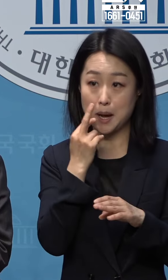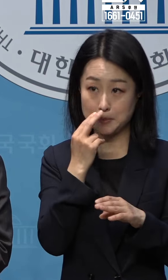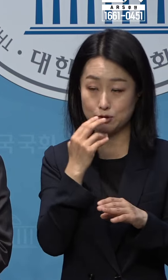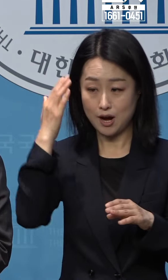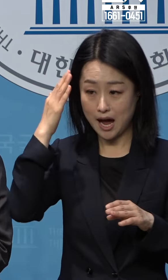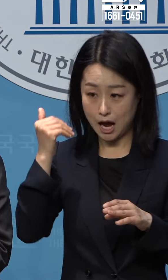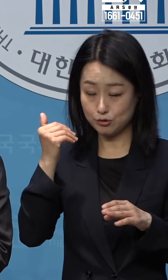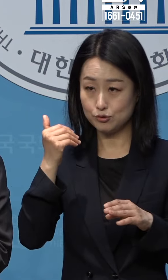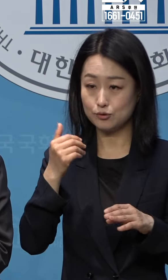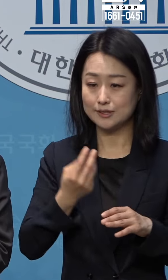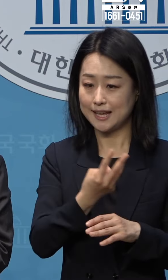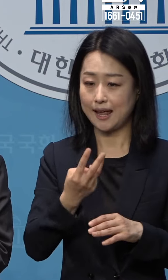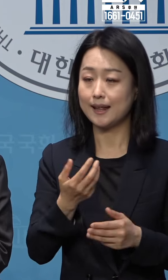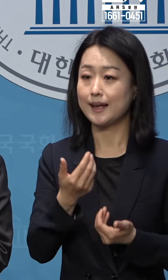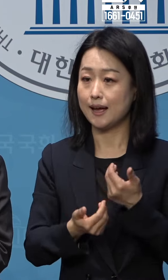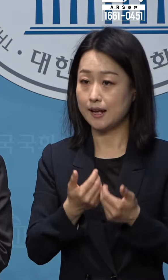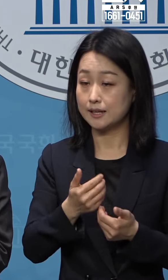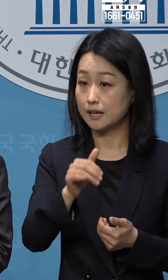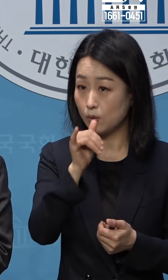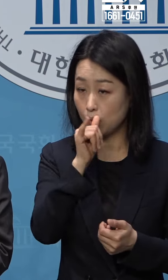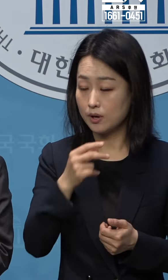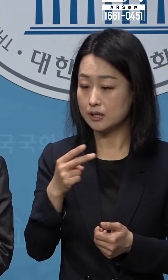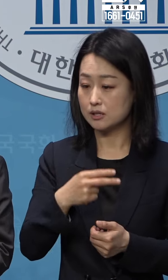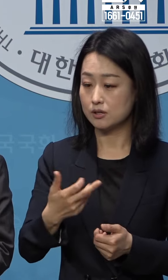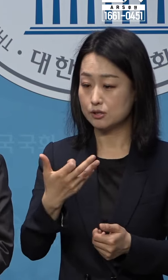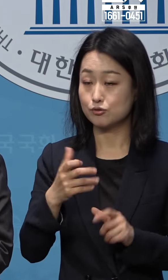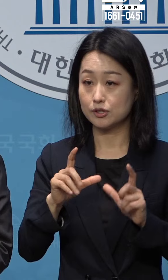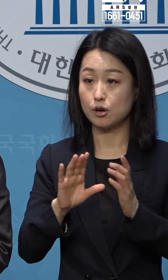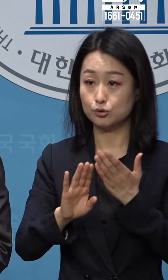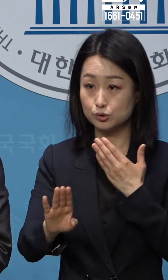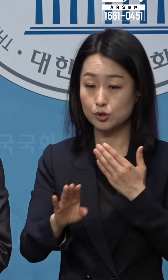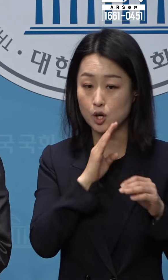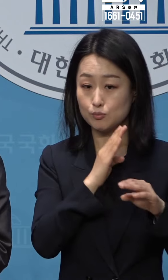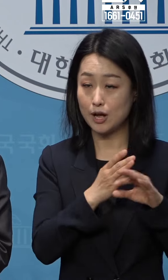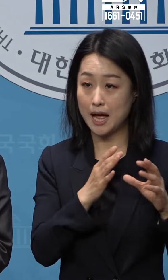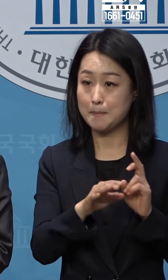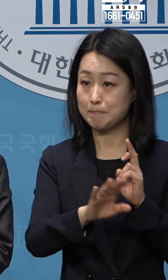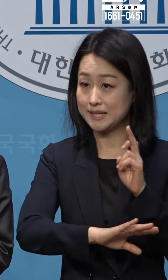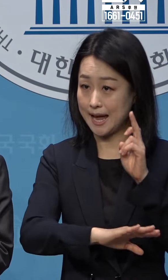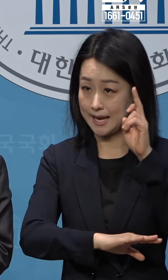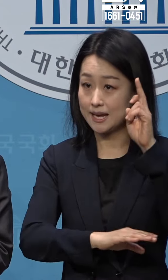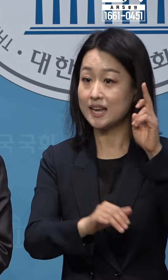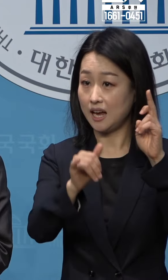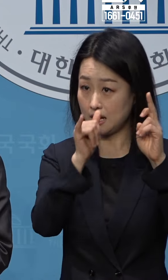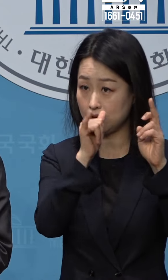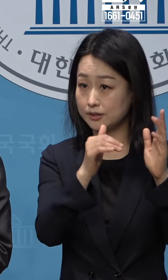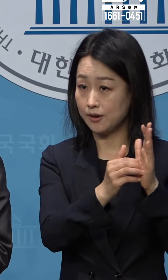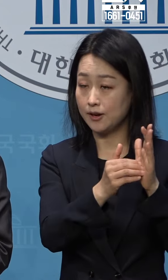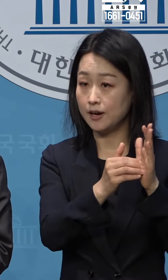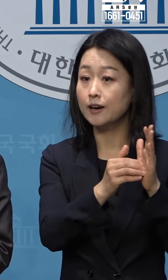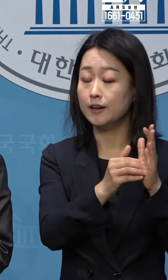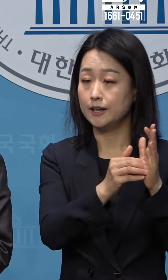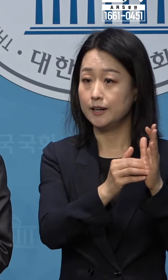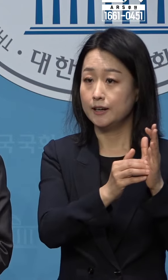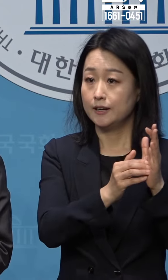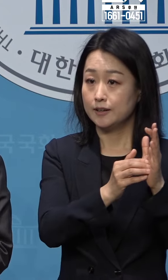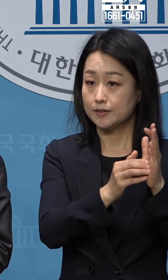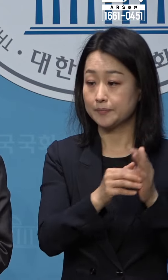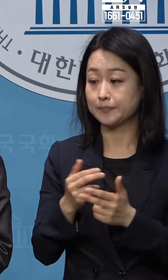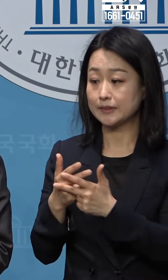관계가 경색되어 2019년 하반기부터 북한은 미사일을 발사하기 시작하였습니다